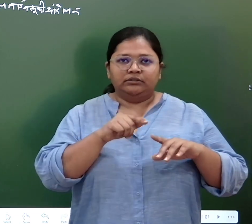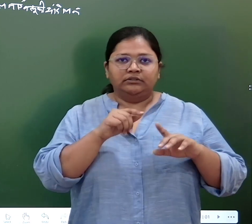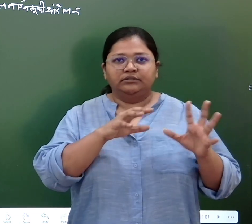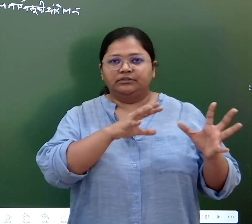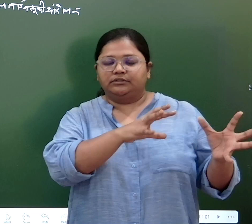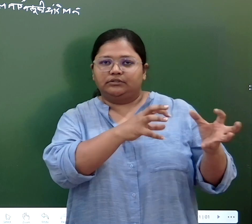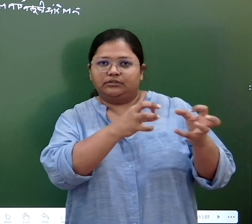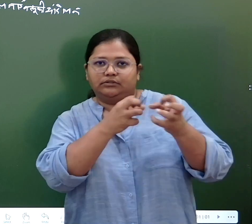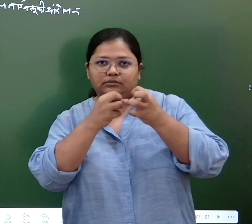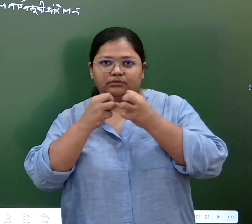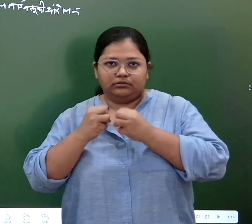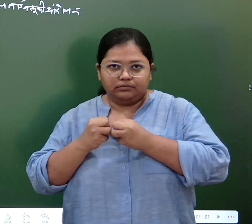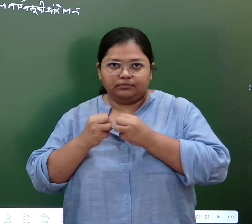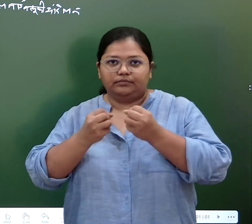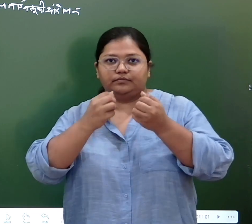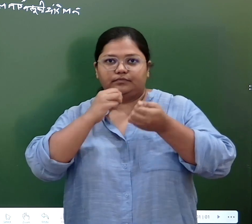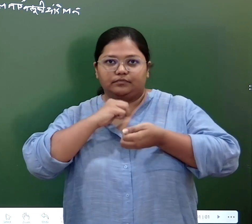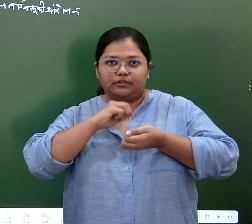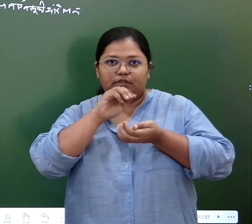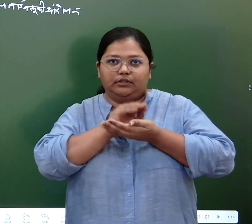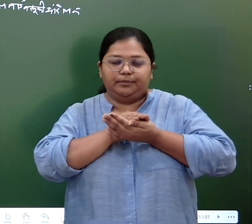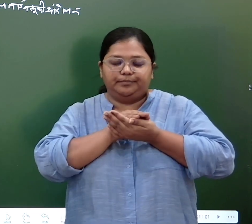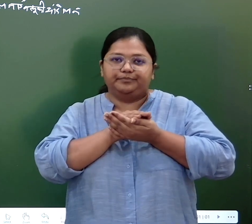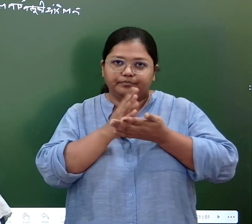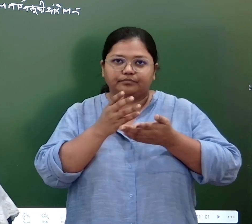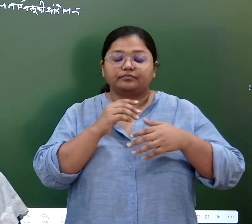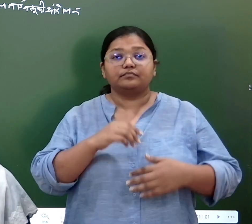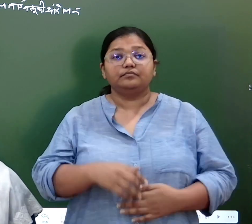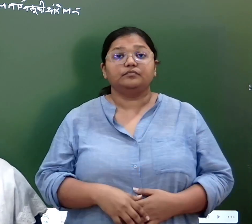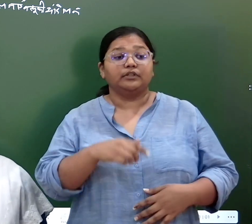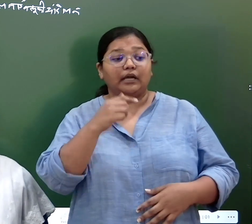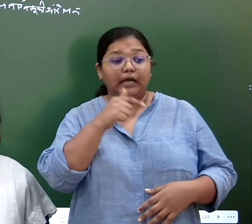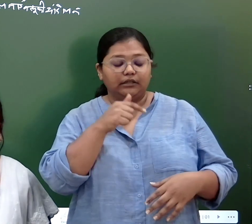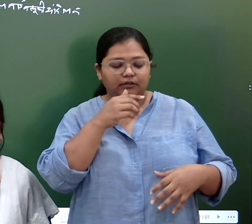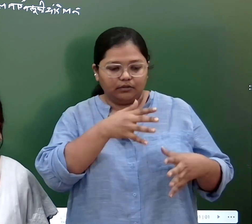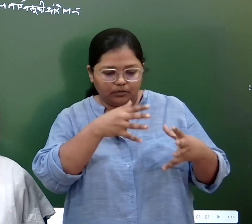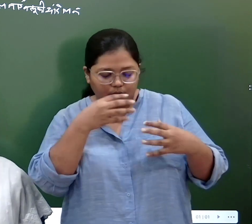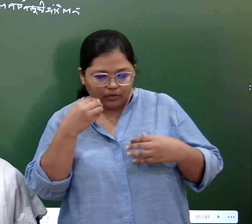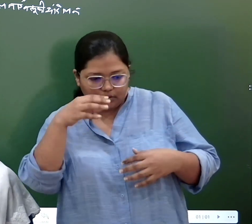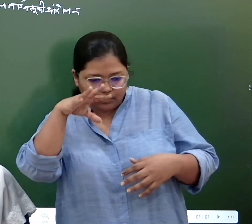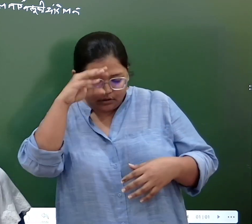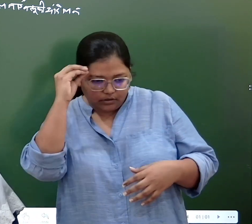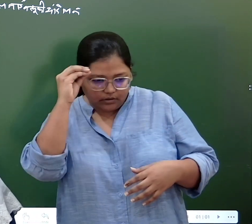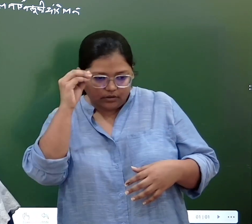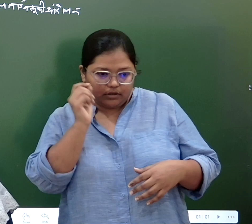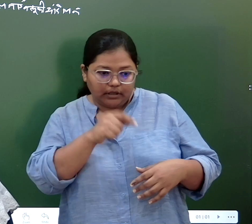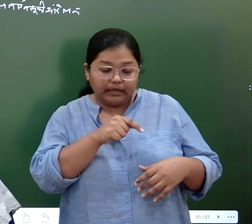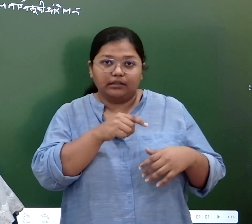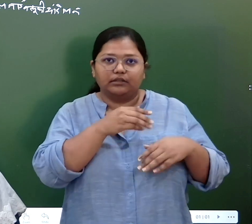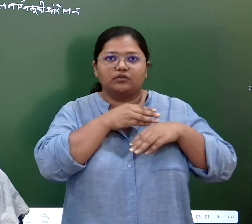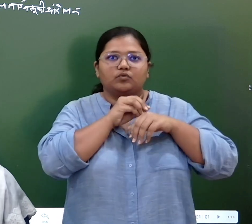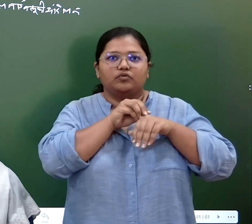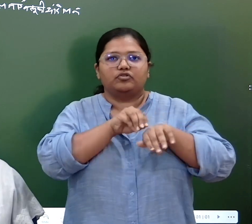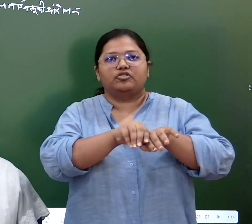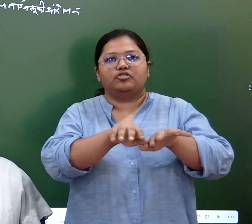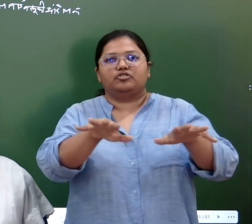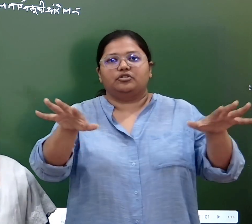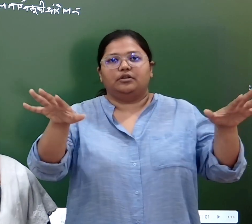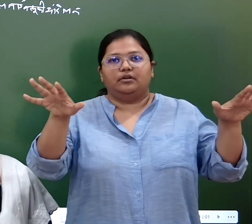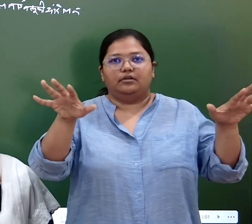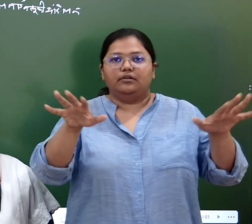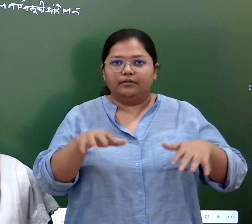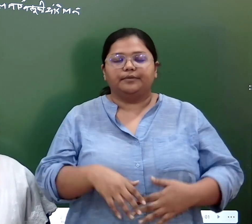लोगों तक धर्म का प्रचार प्रसार करना था। इसमें अलग अलग संतों ने या सूफियों ने अपना अलग अलग मत